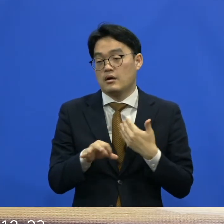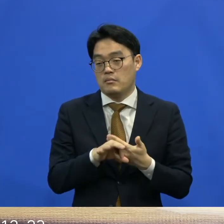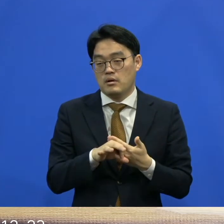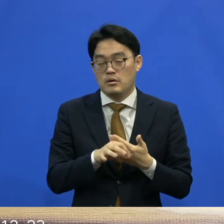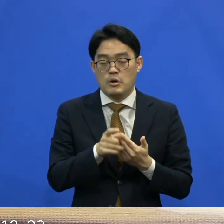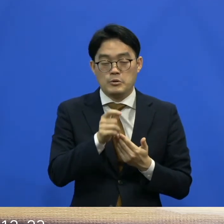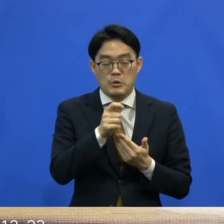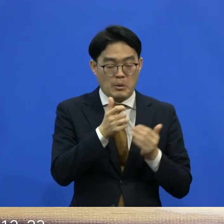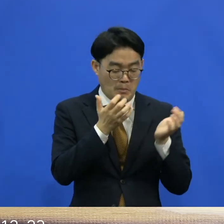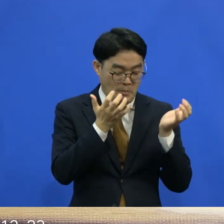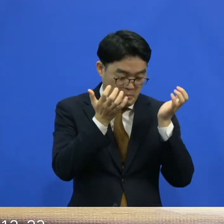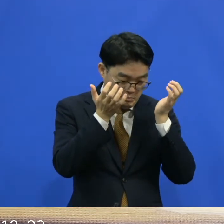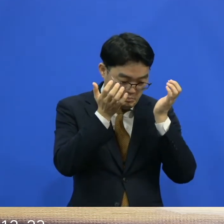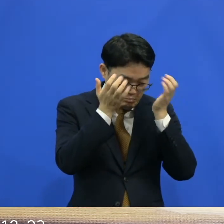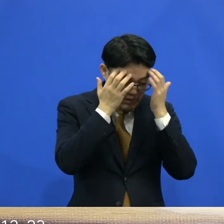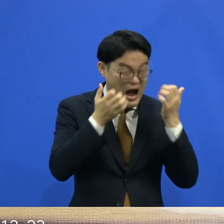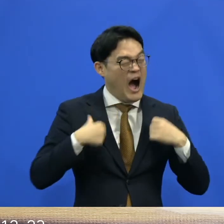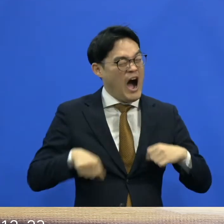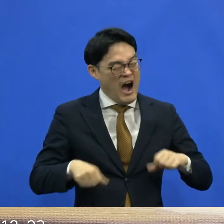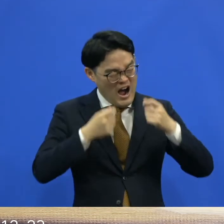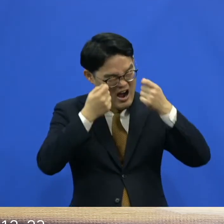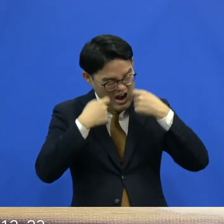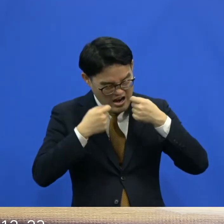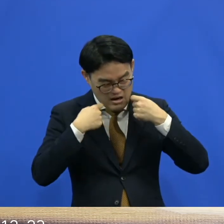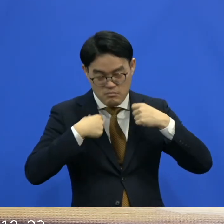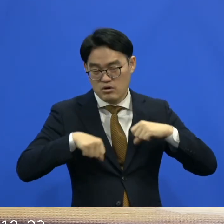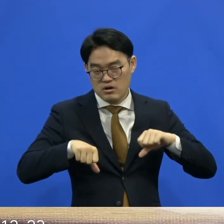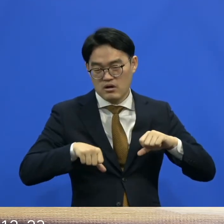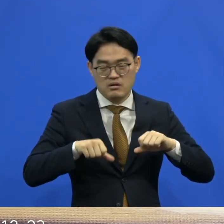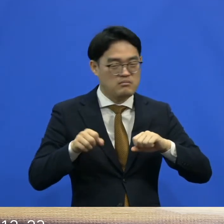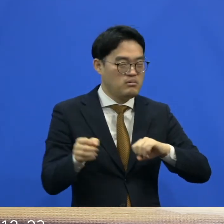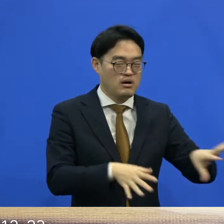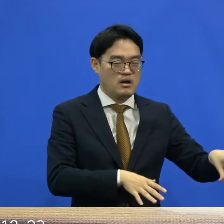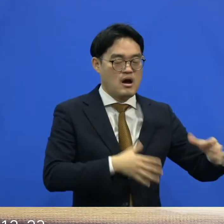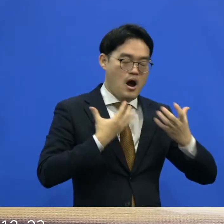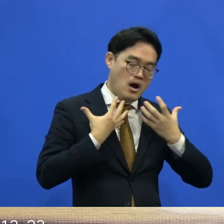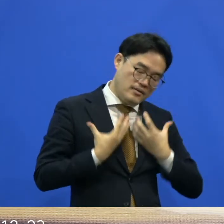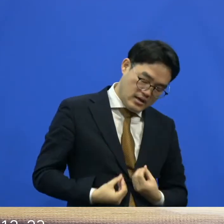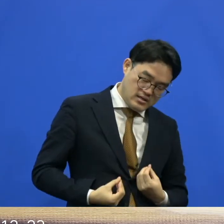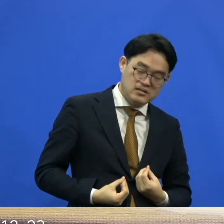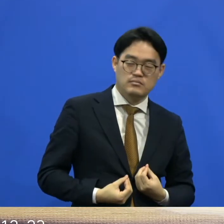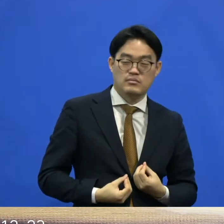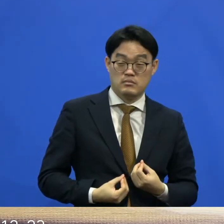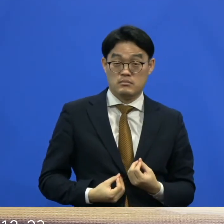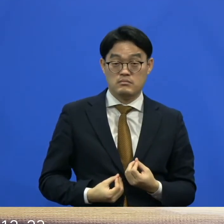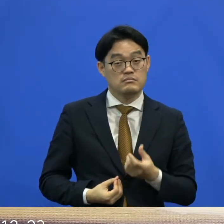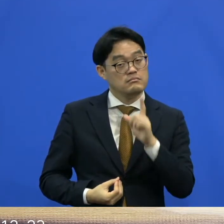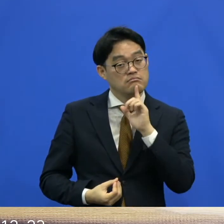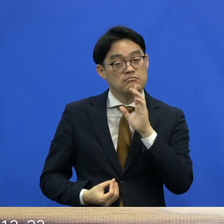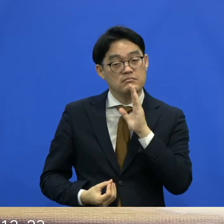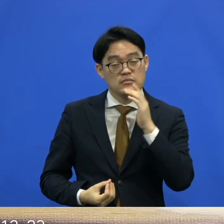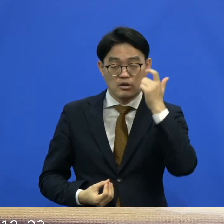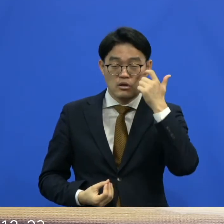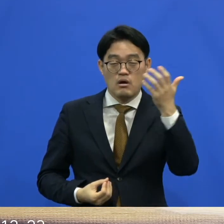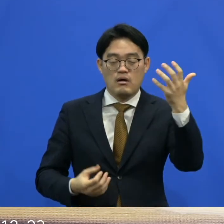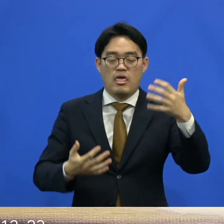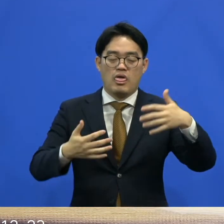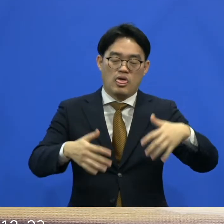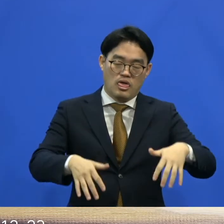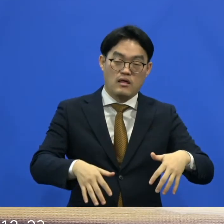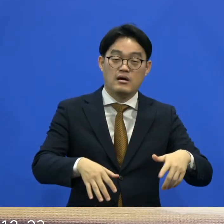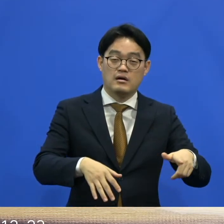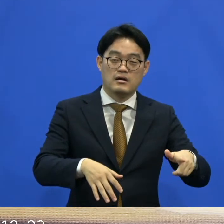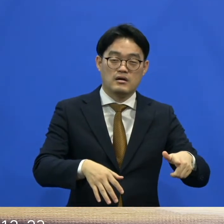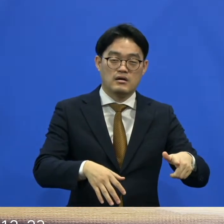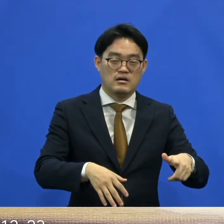조금만 강도가 세면 그냥 견뎌내지를 못해요. 낙심, 절망, 원망, 그냥